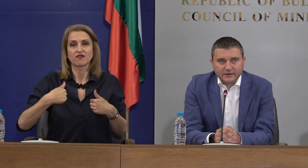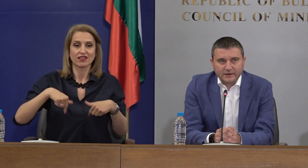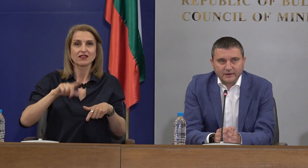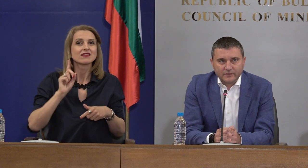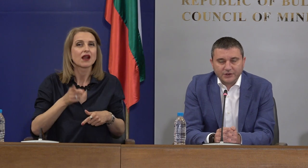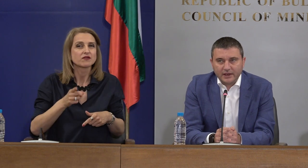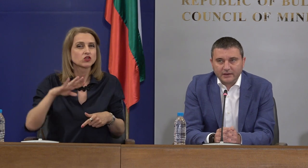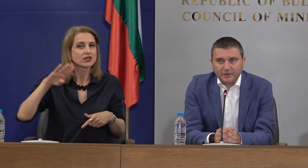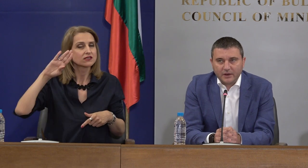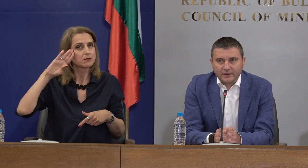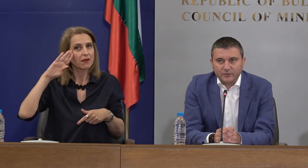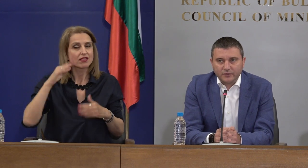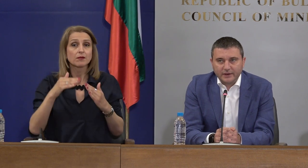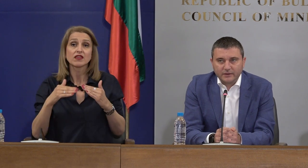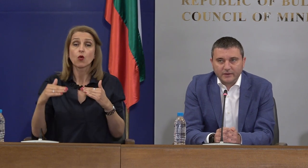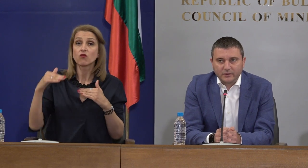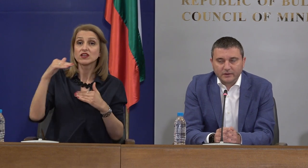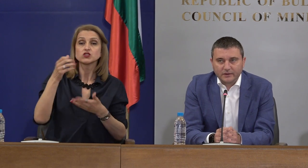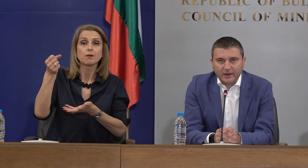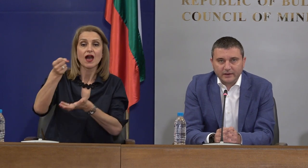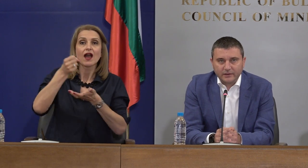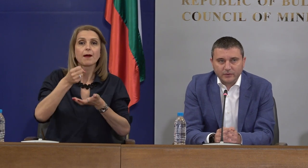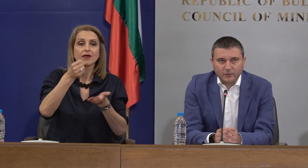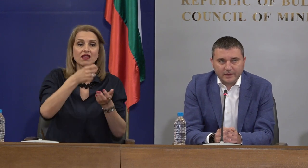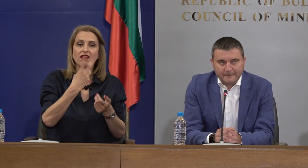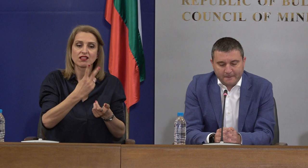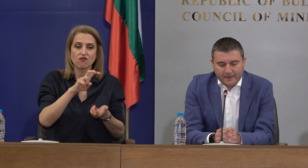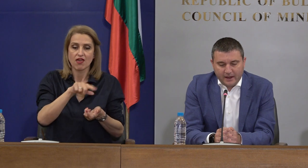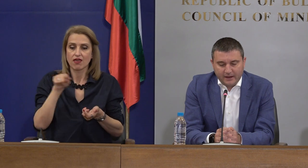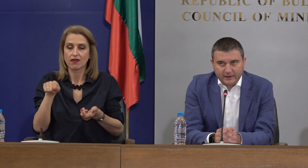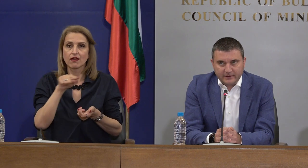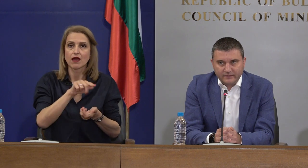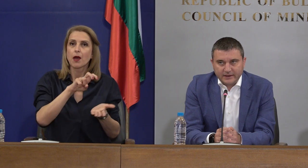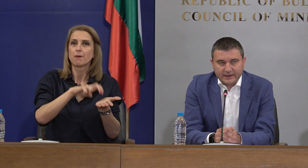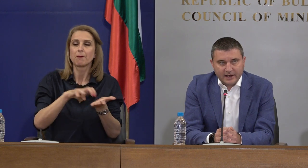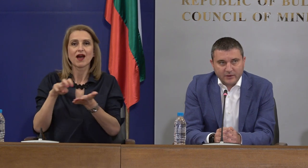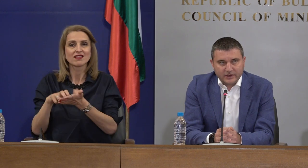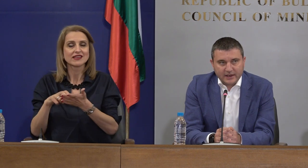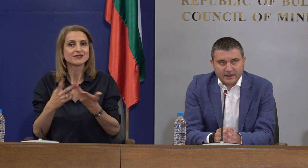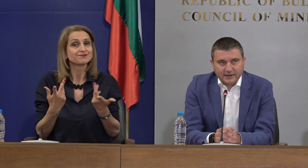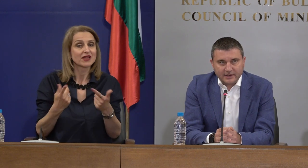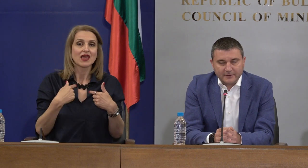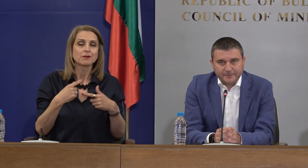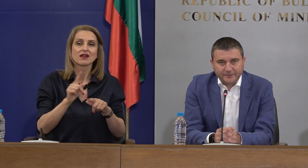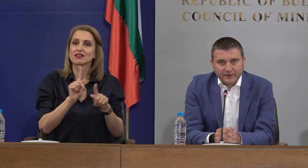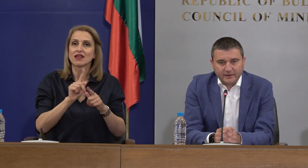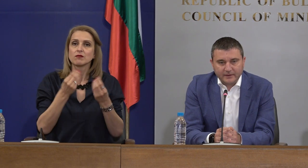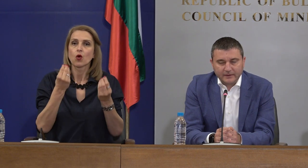плановете за увеличение на капиталовите буфери на две от банките, които при негативния сценарий от